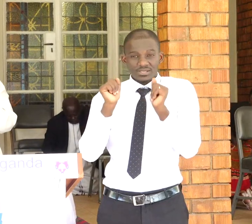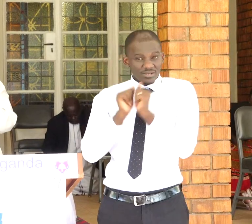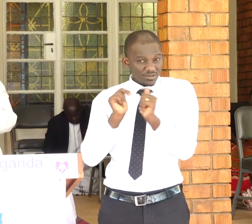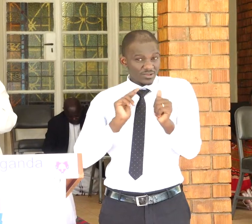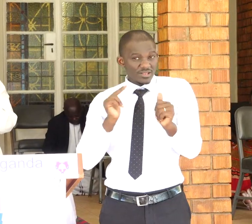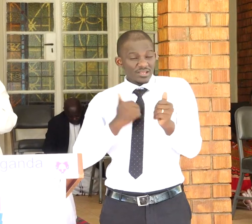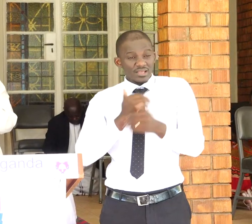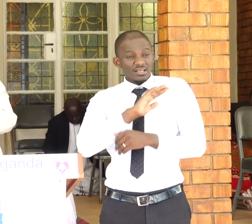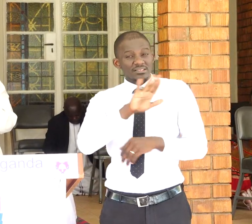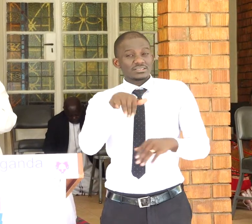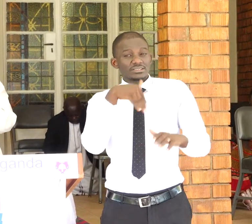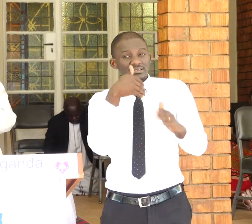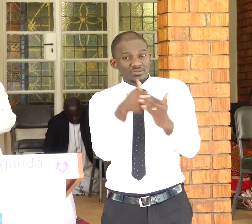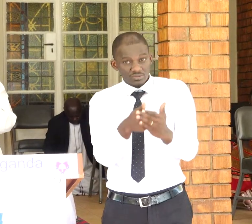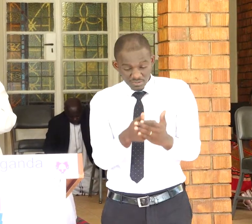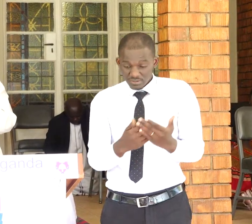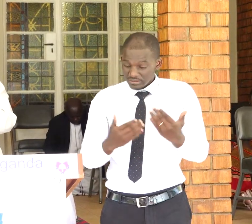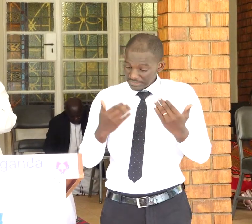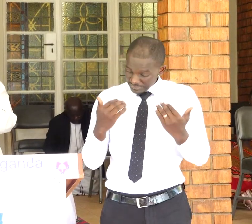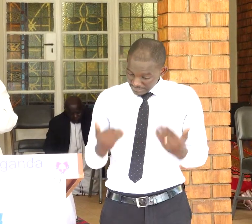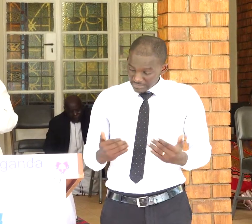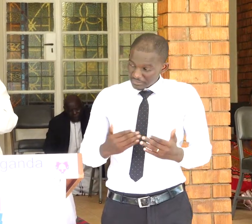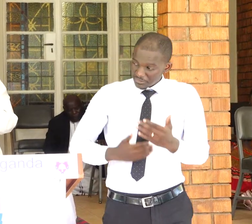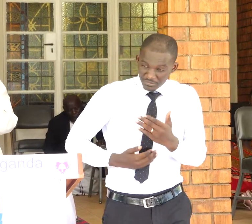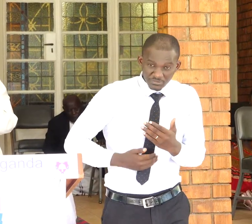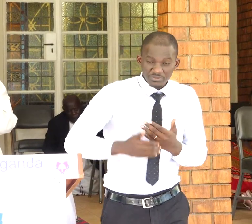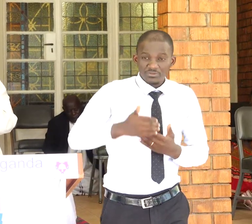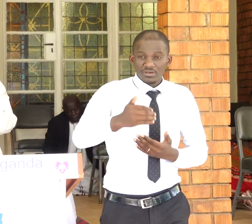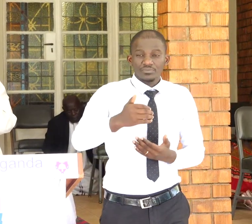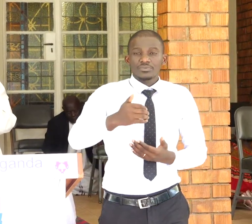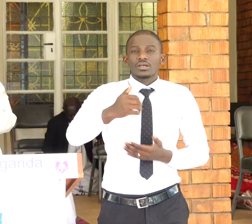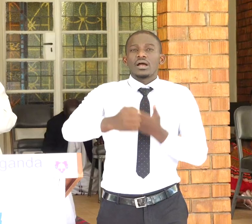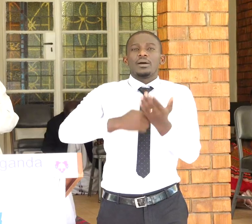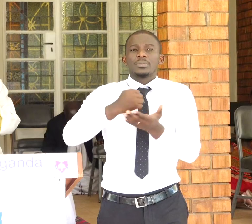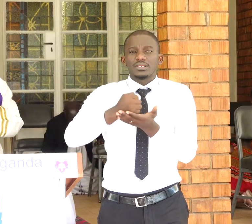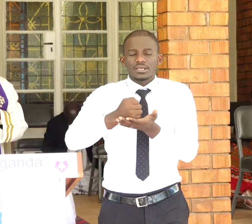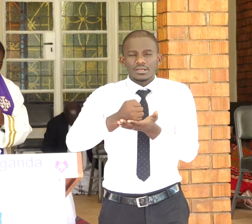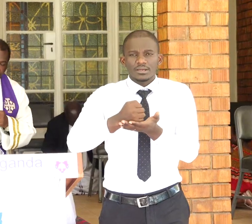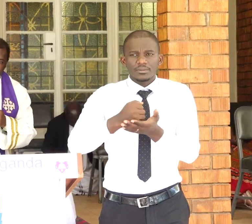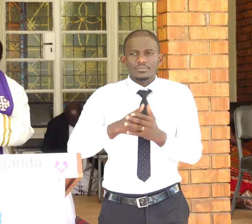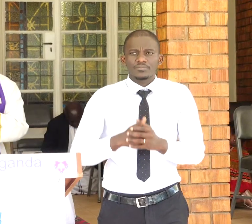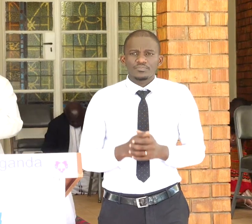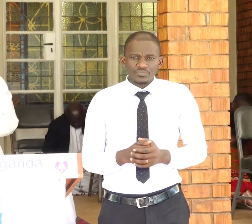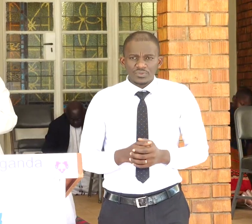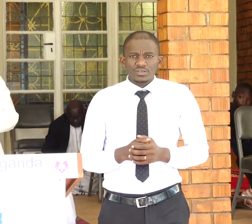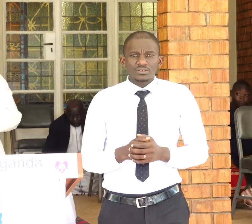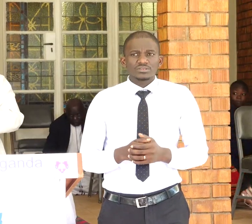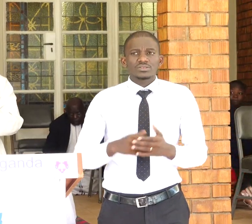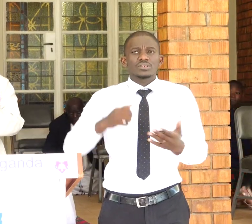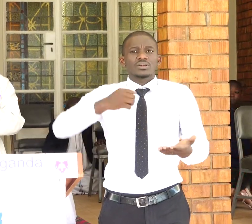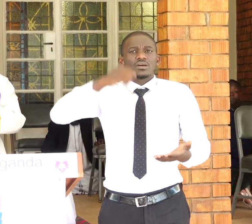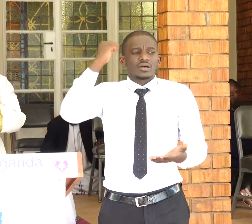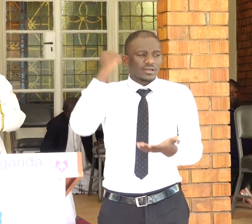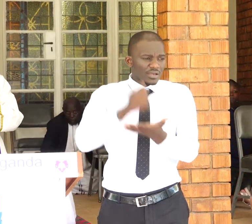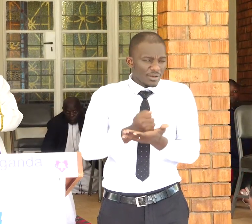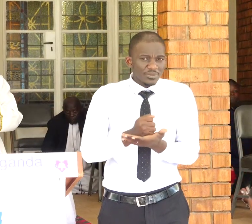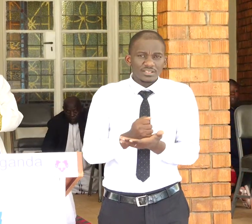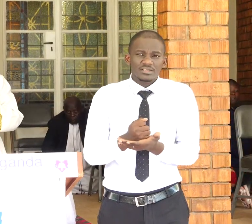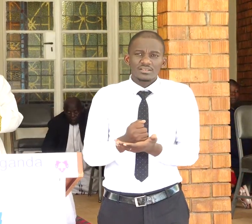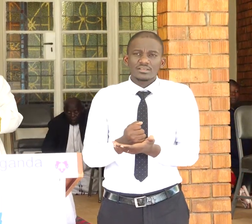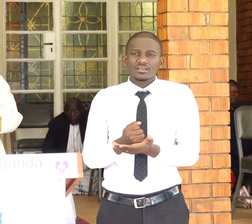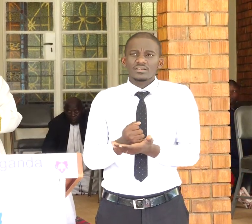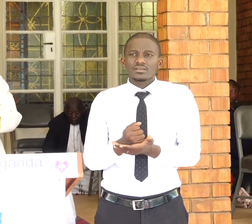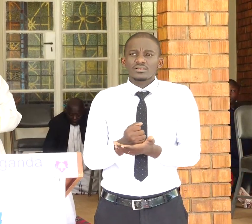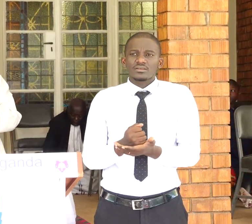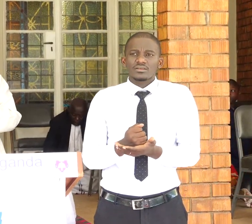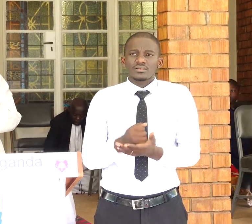ffenna n'eri abooluganda bonna emirembe n'emirembe amiina kale amiina yo bwe basitegereka ojja giddamu mu